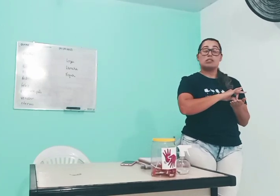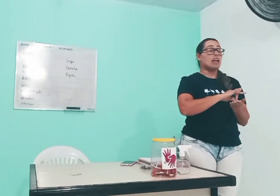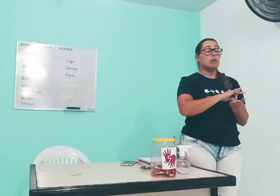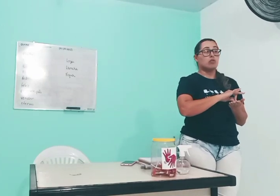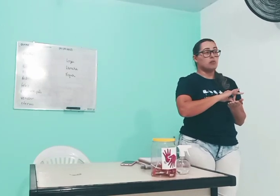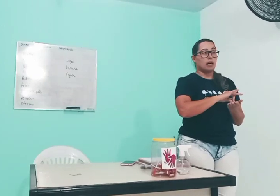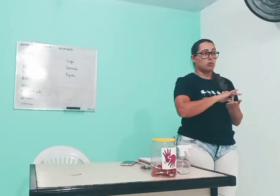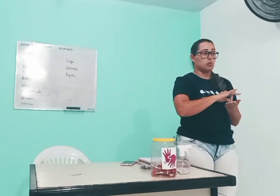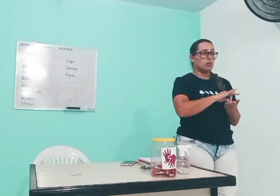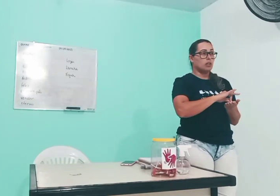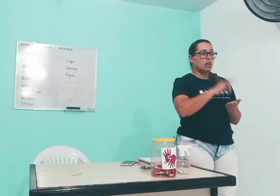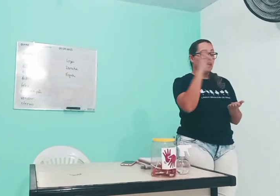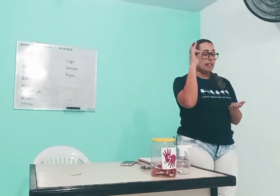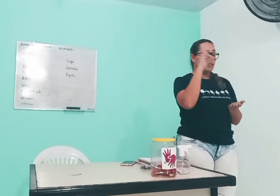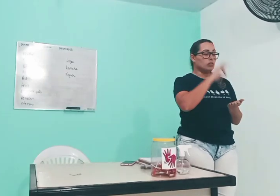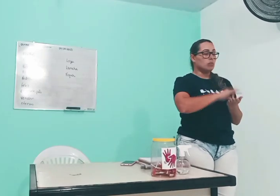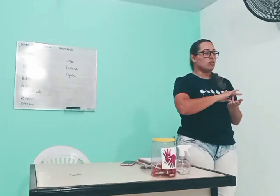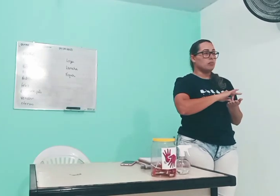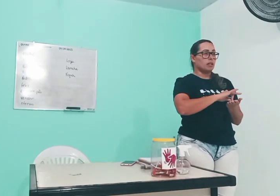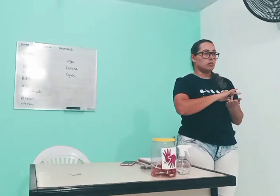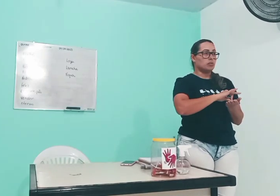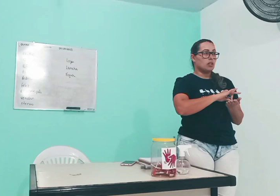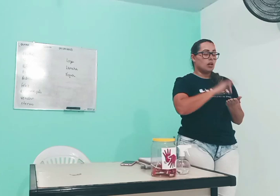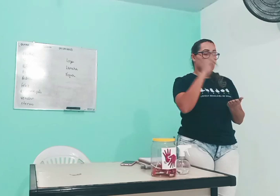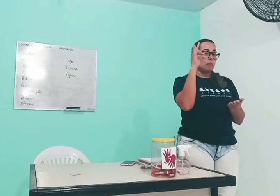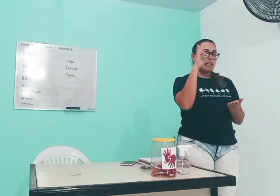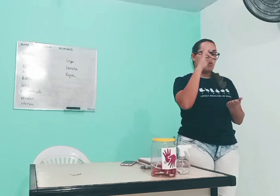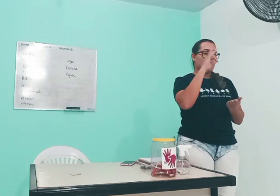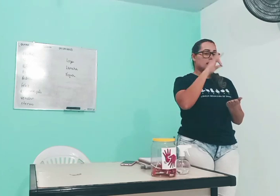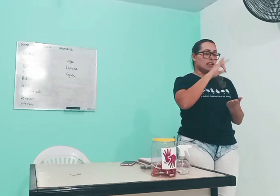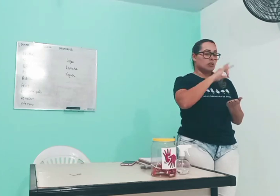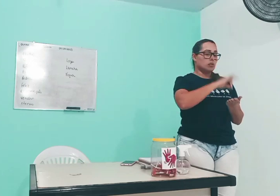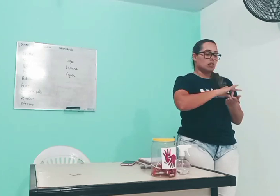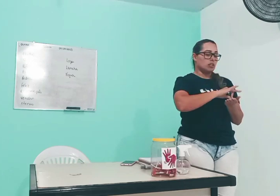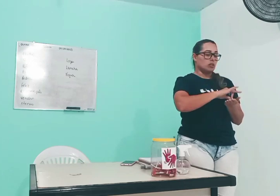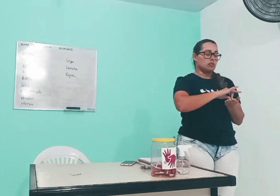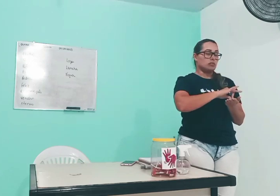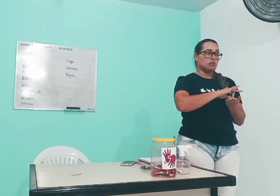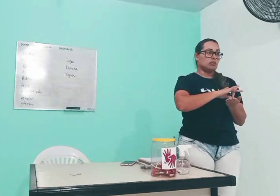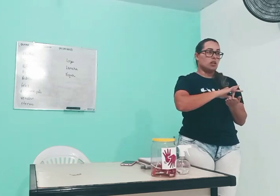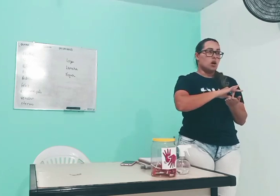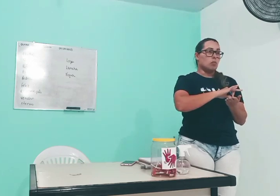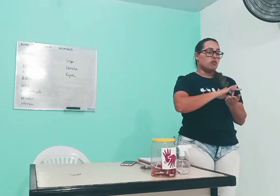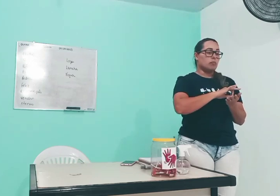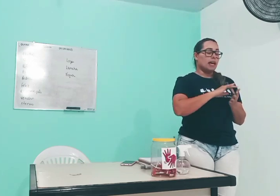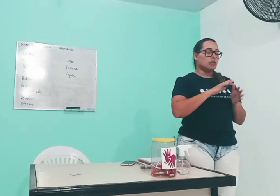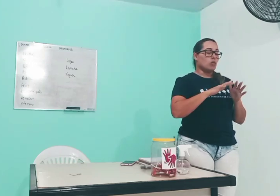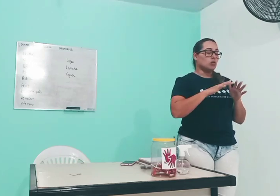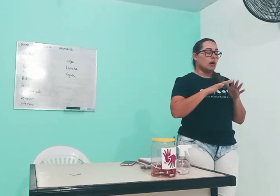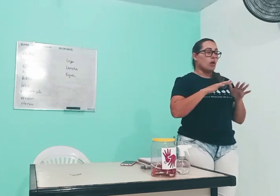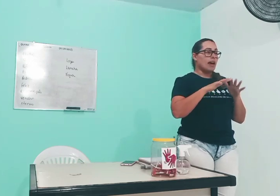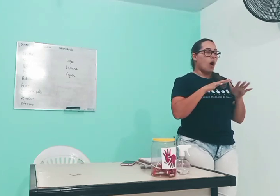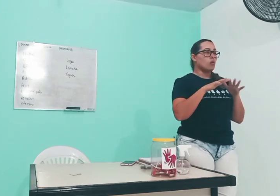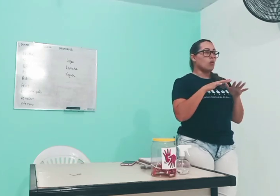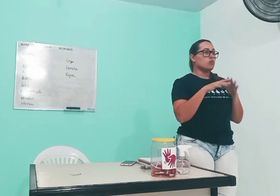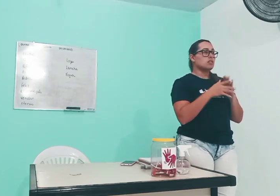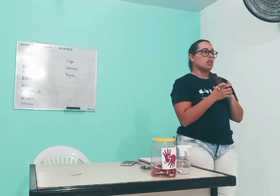sem movimento. Ele não tem movimento. Mesmo eu fazendo isso aqui, ó. Movimento é quando é algo